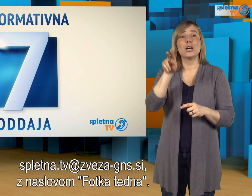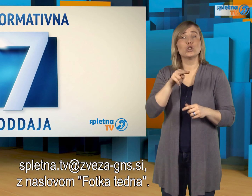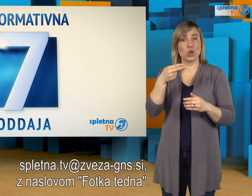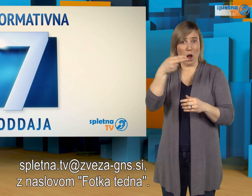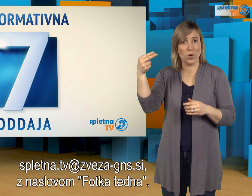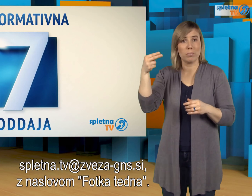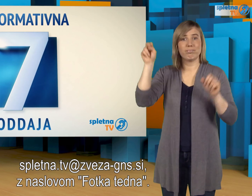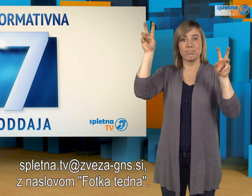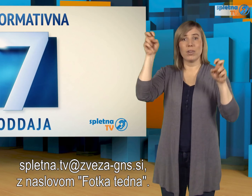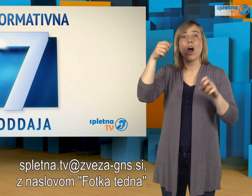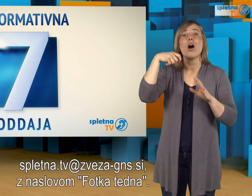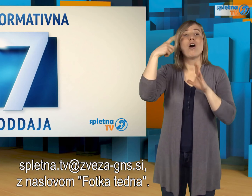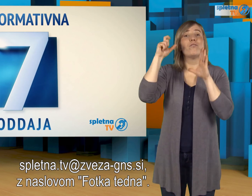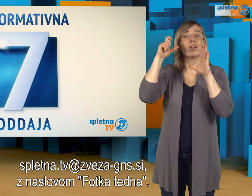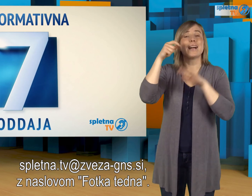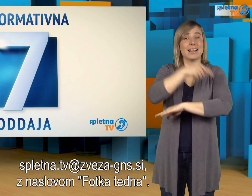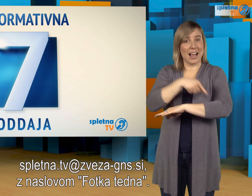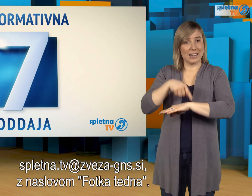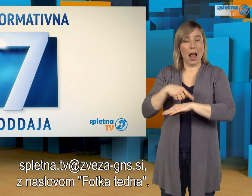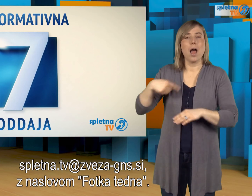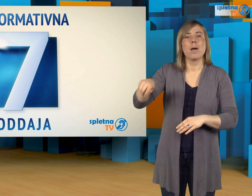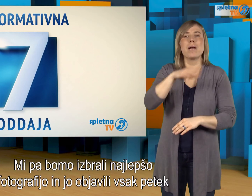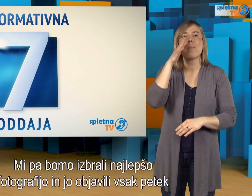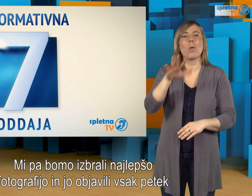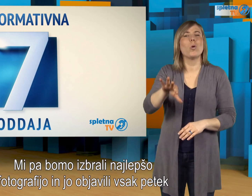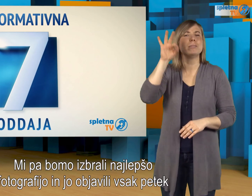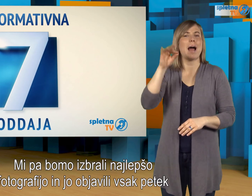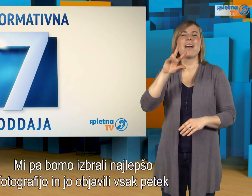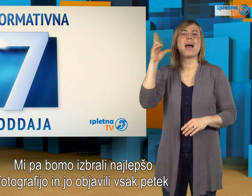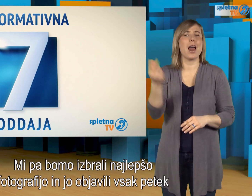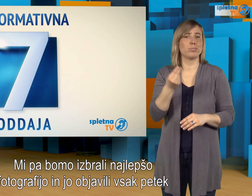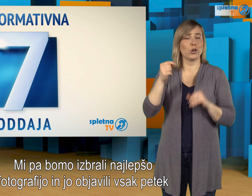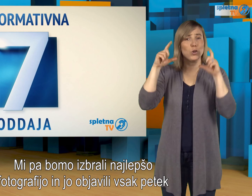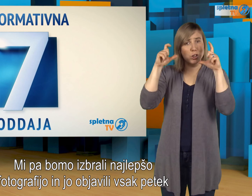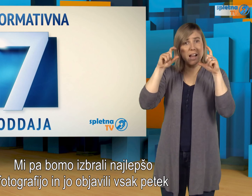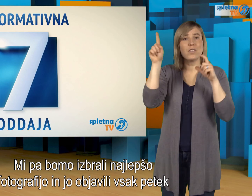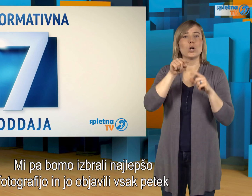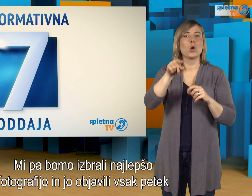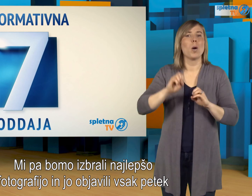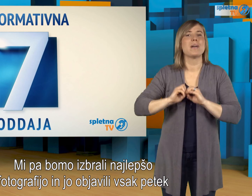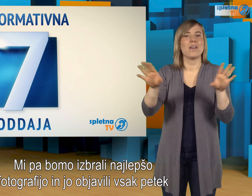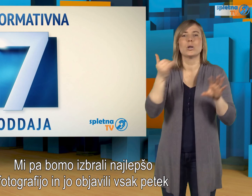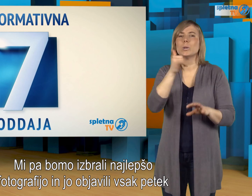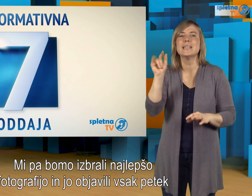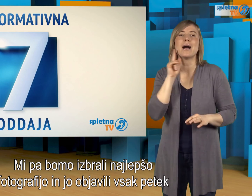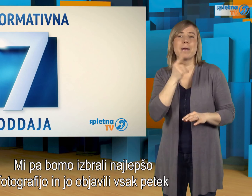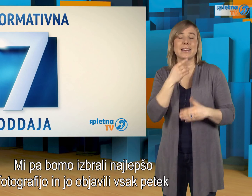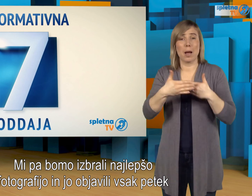spletna.tv@zveza-gns.si z naslovom Fotka tedna. Mi pa bomo izbrali najlepšo fotografijo in jo objavili